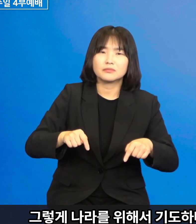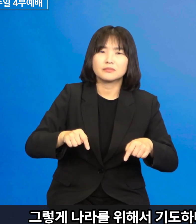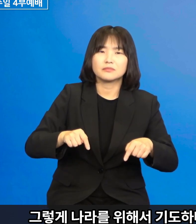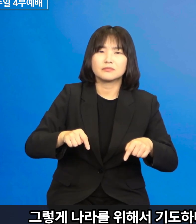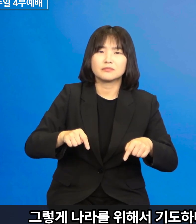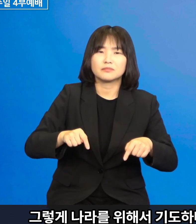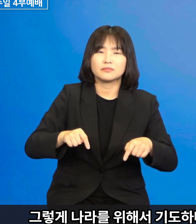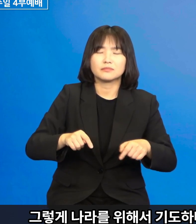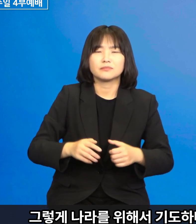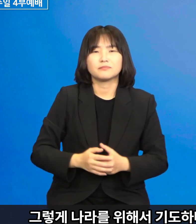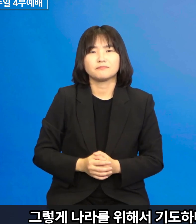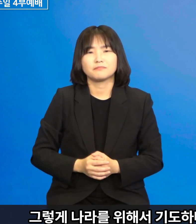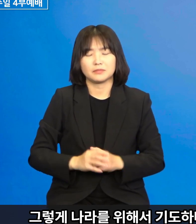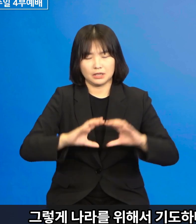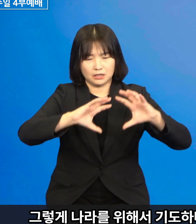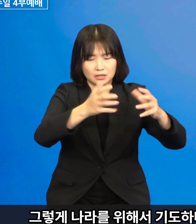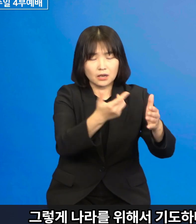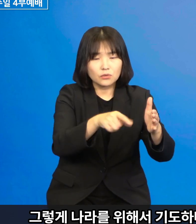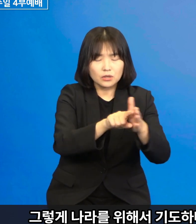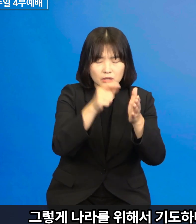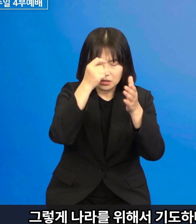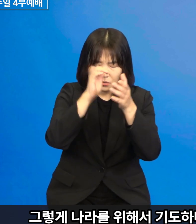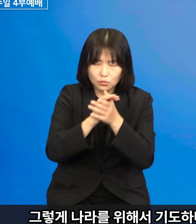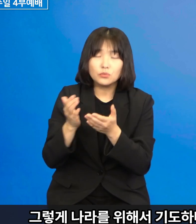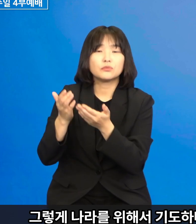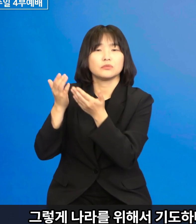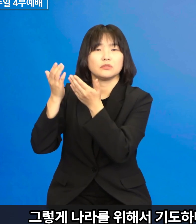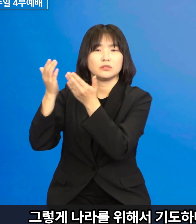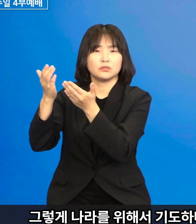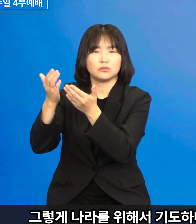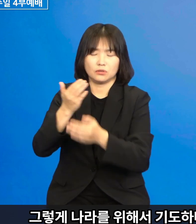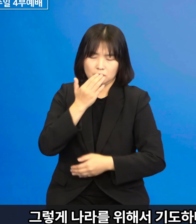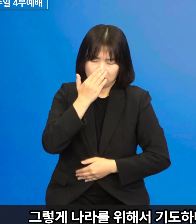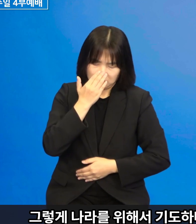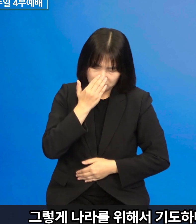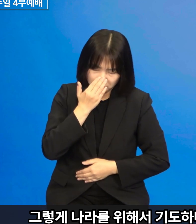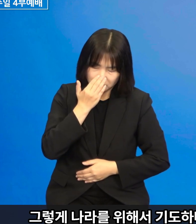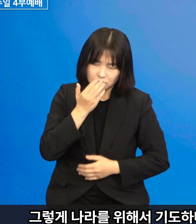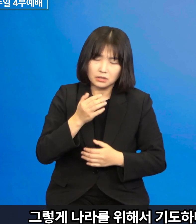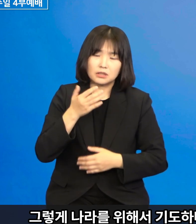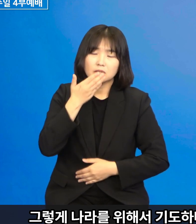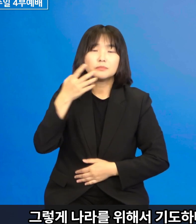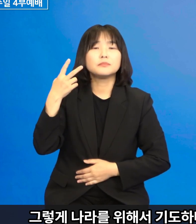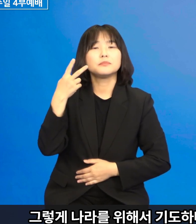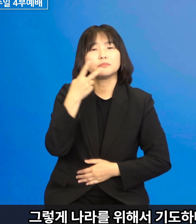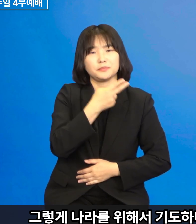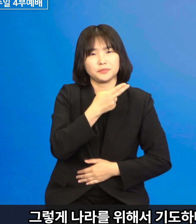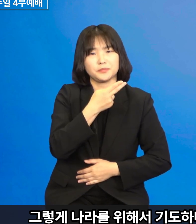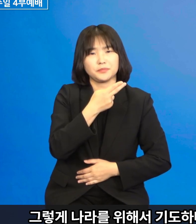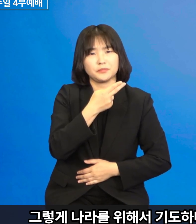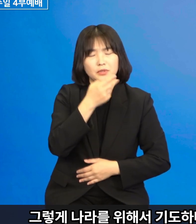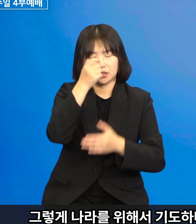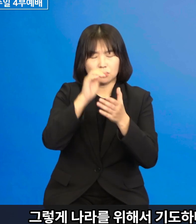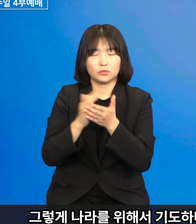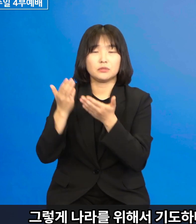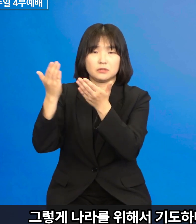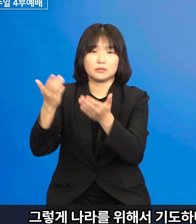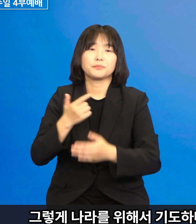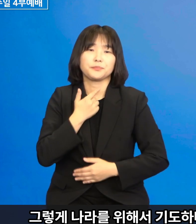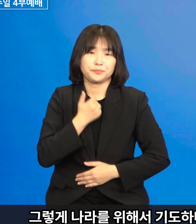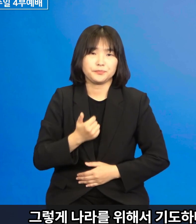그렇게 나라를 위해서 기도하며 겸비하며 금식하며 기도한 거예요.